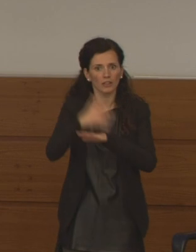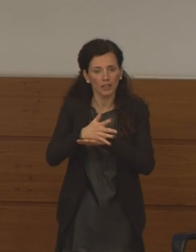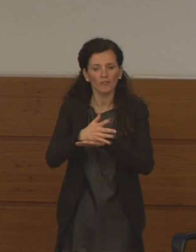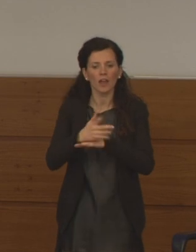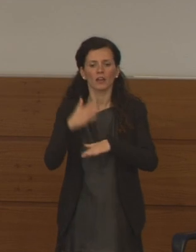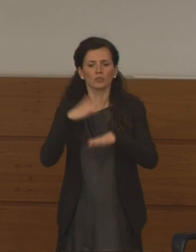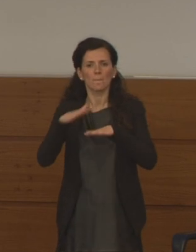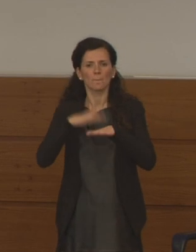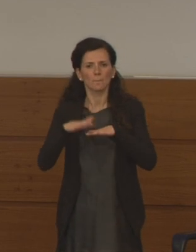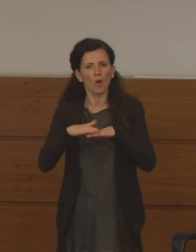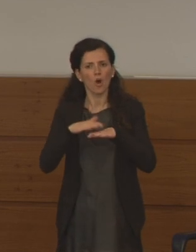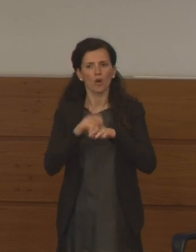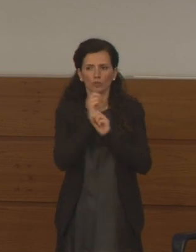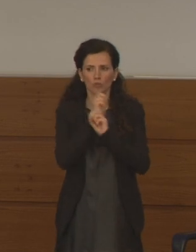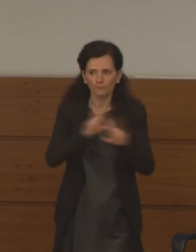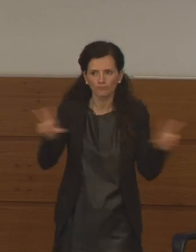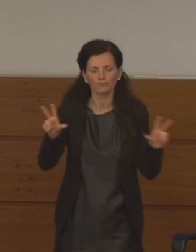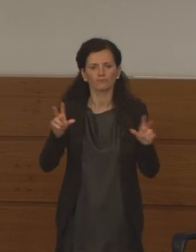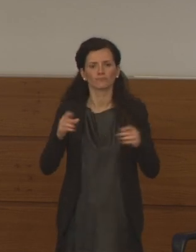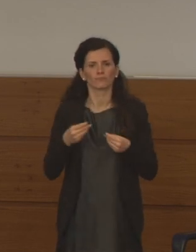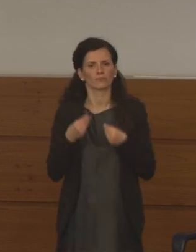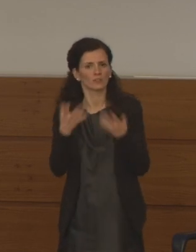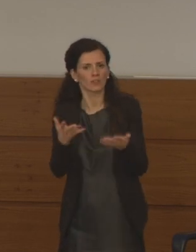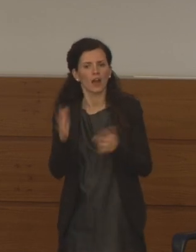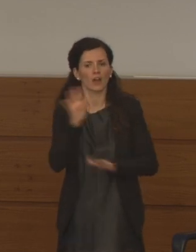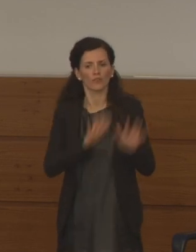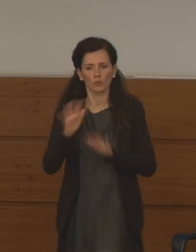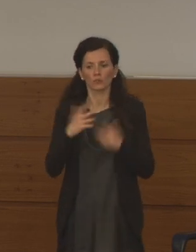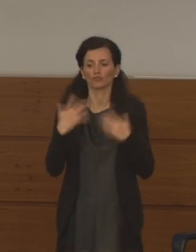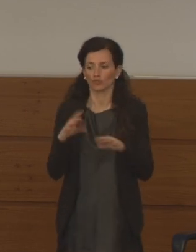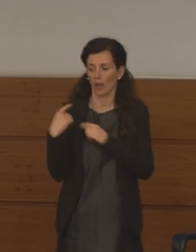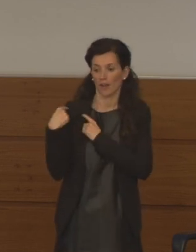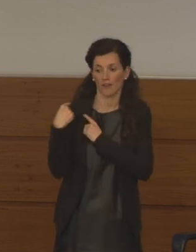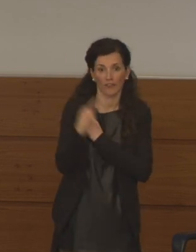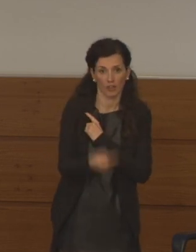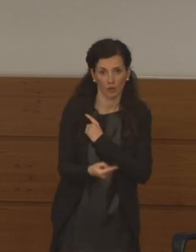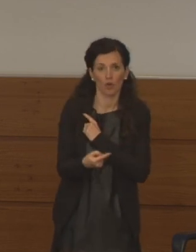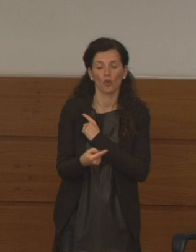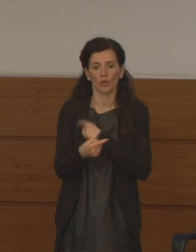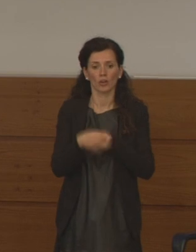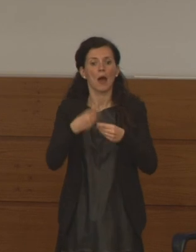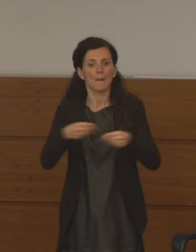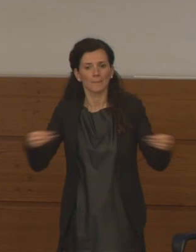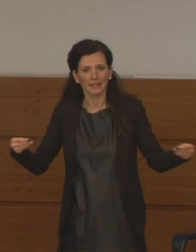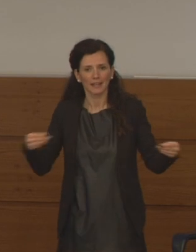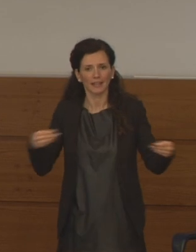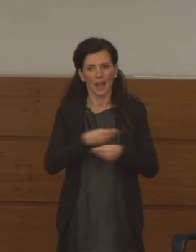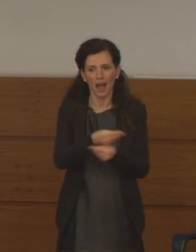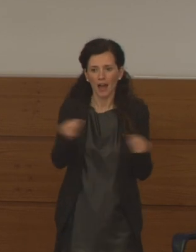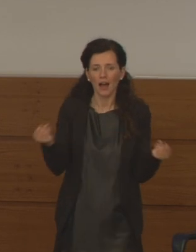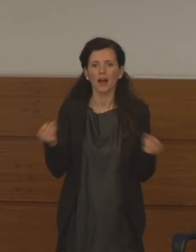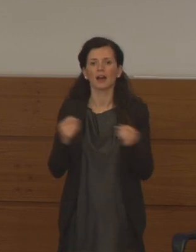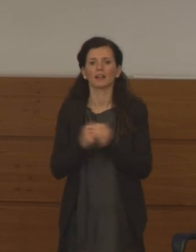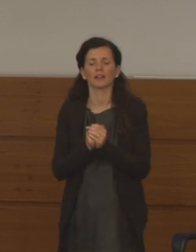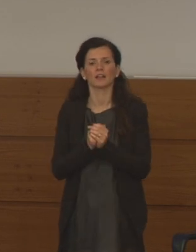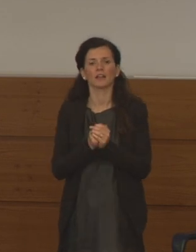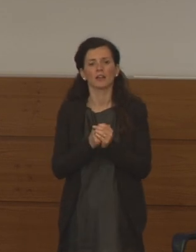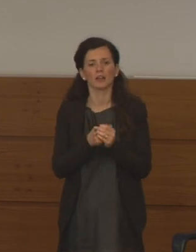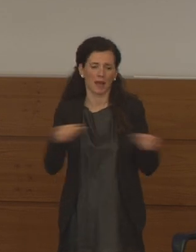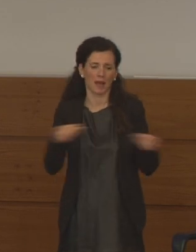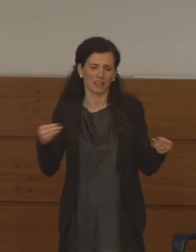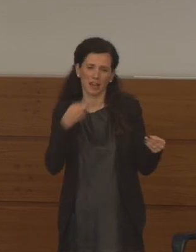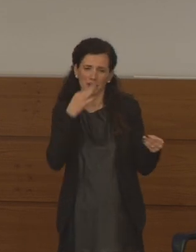lo stato sta distribuendo già da alcuni giorni materiali non solo quelli canonici quelli